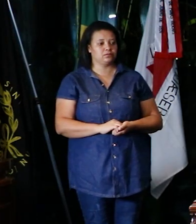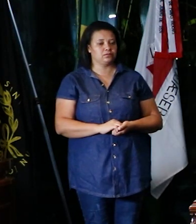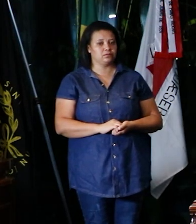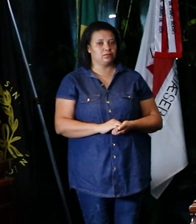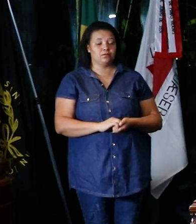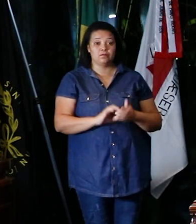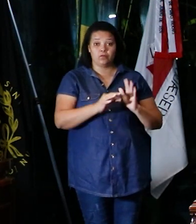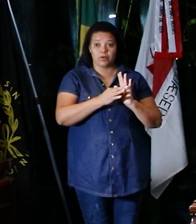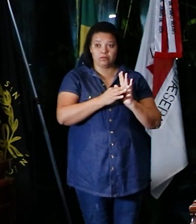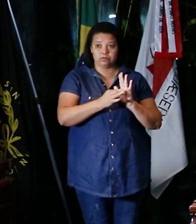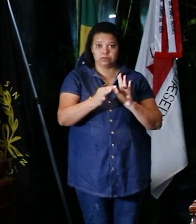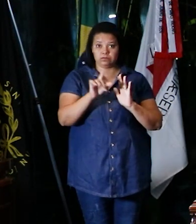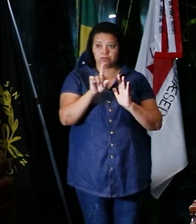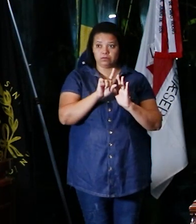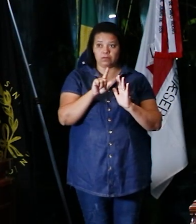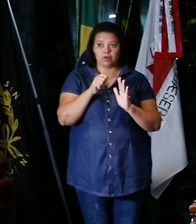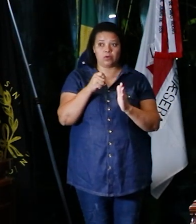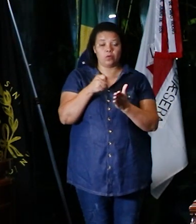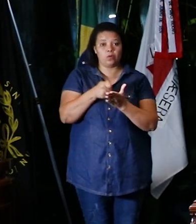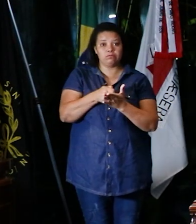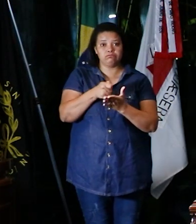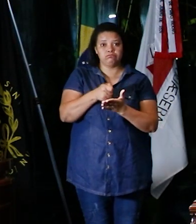não é obrigatoriamente,